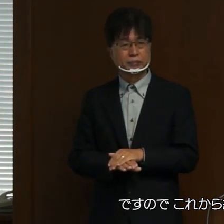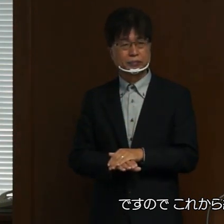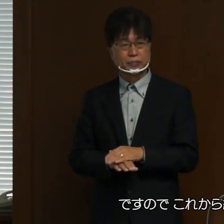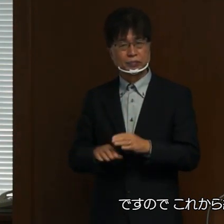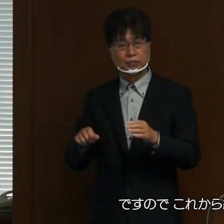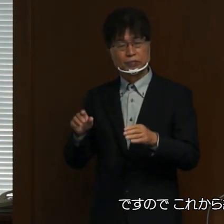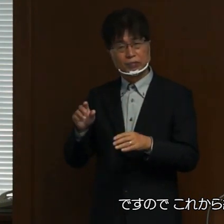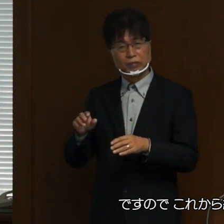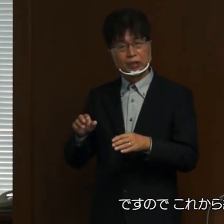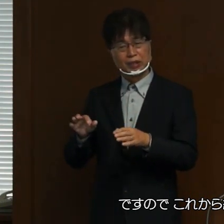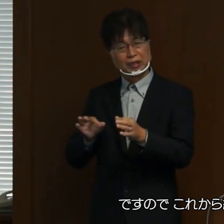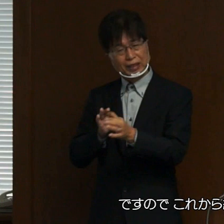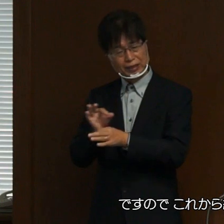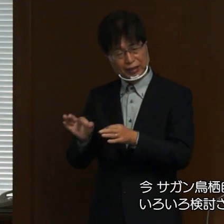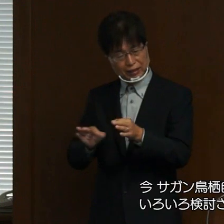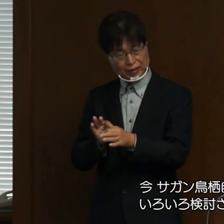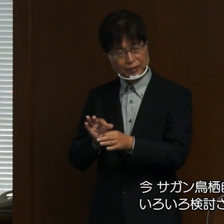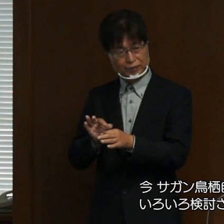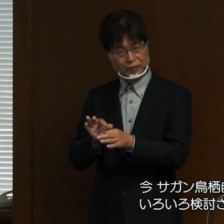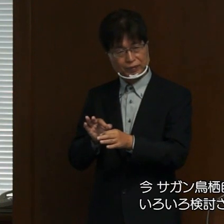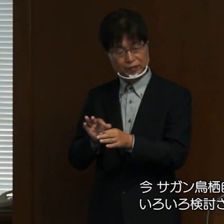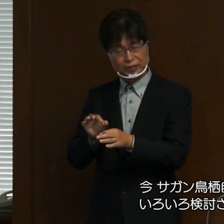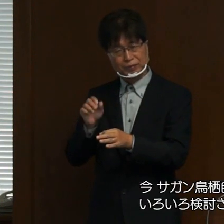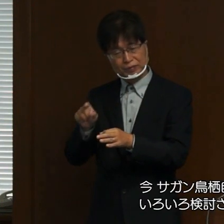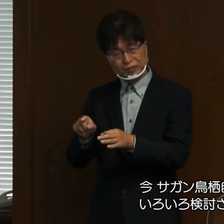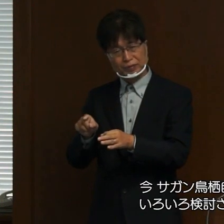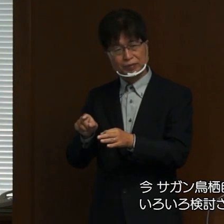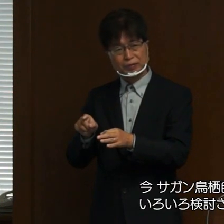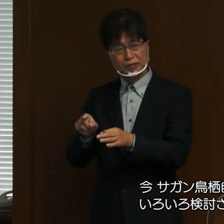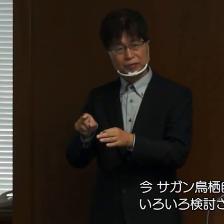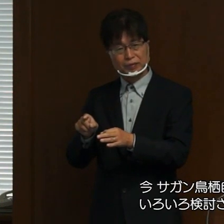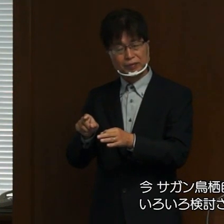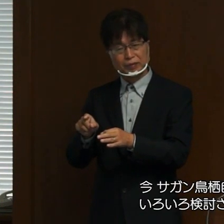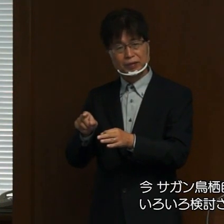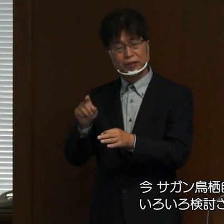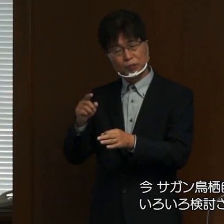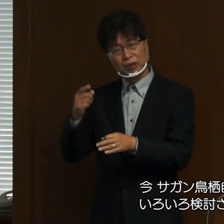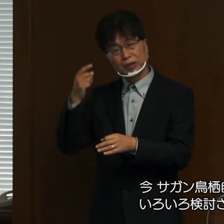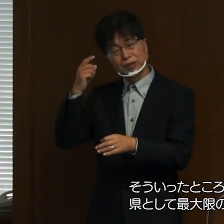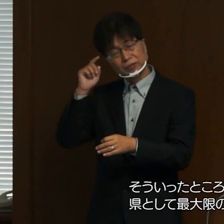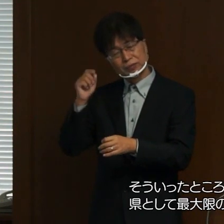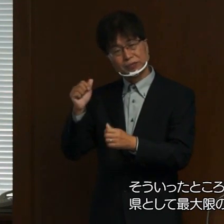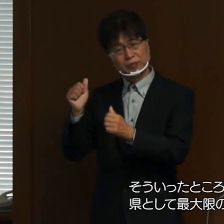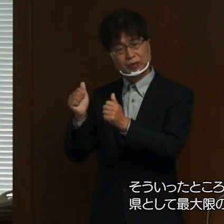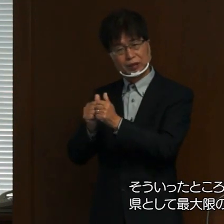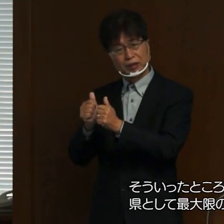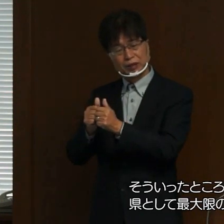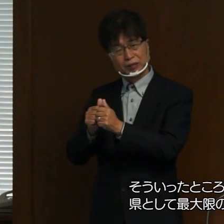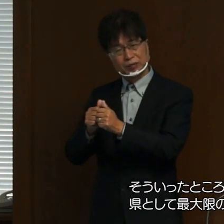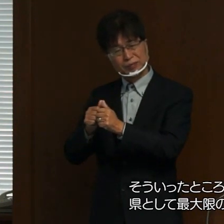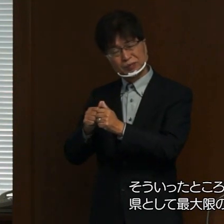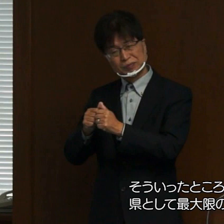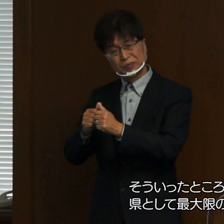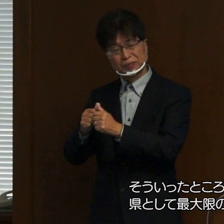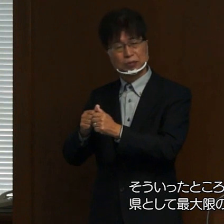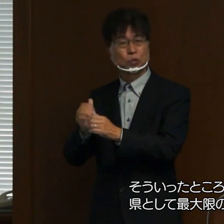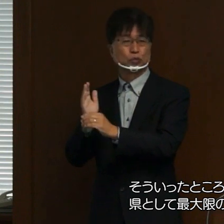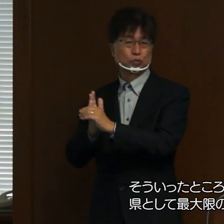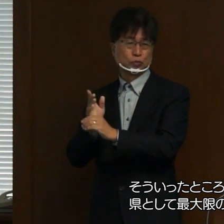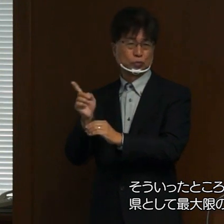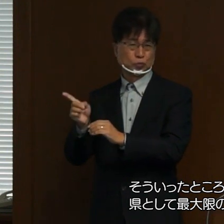営という意味で、今サガントスさん自体がいろいろ検討されているので、そういったところを踏まえながら県